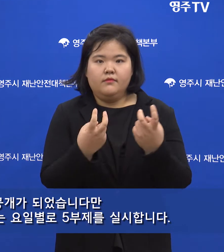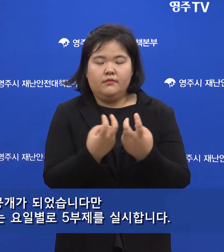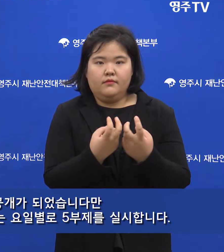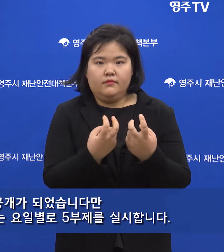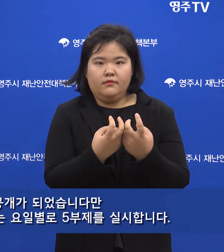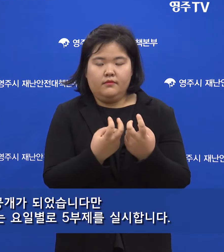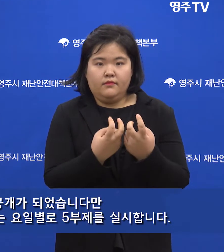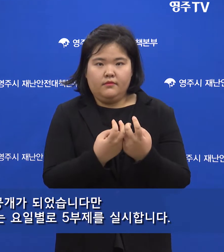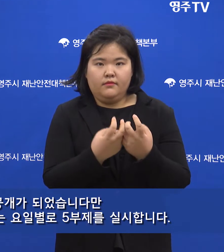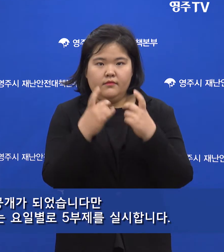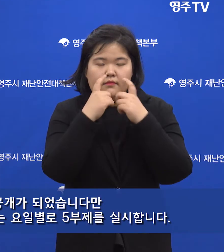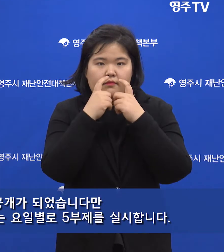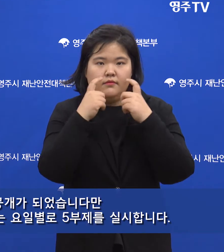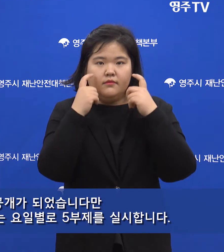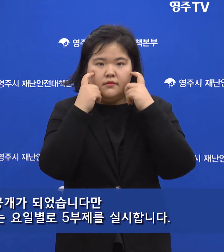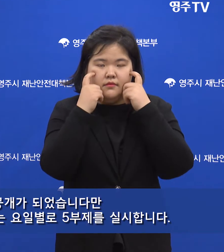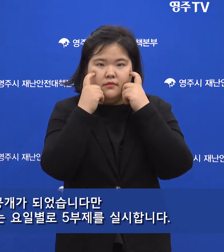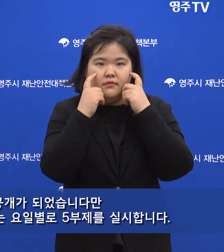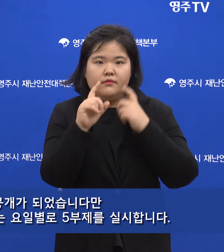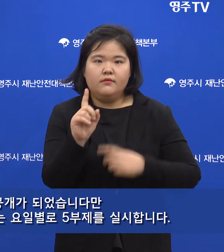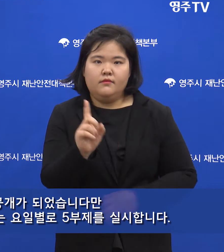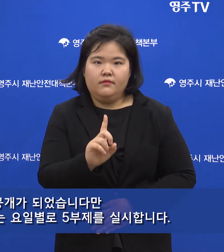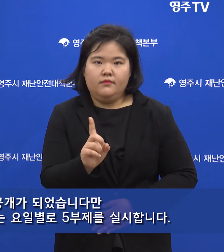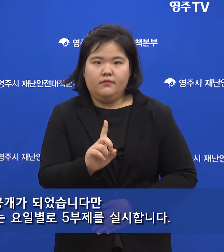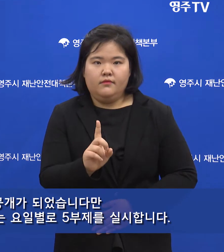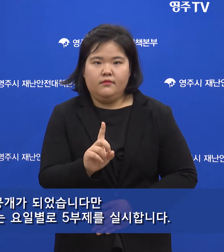판매하는 이 마스크는